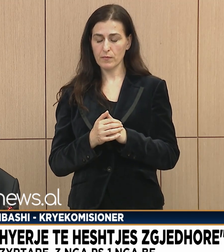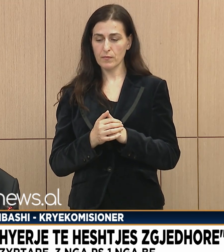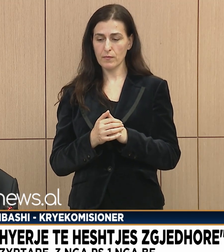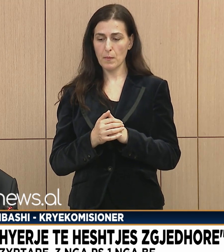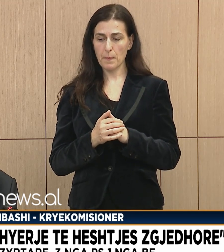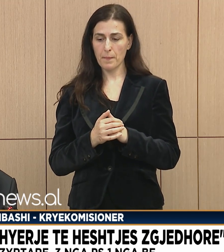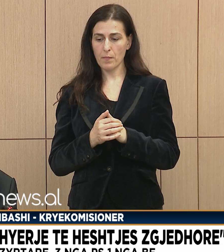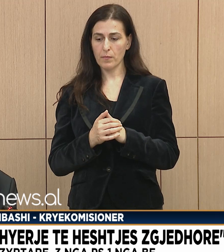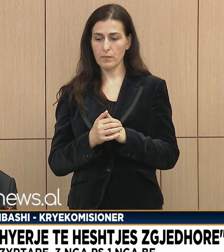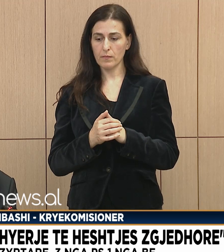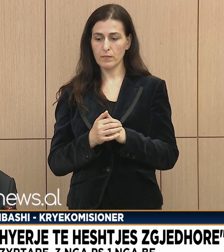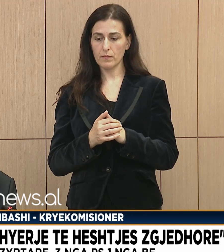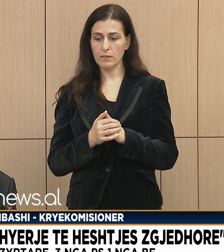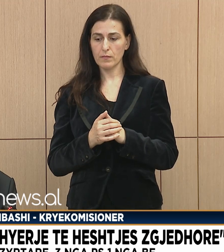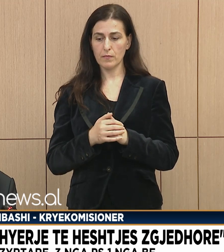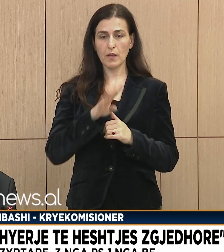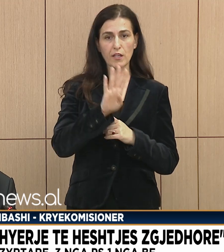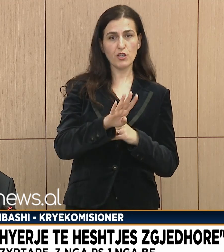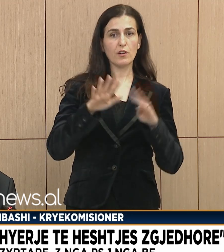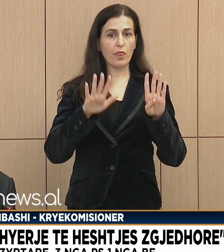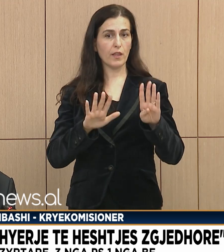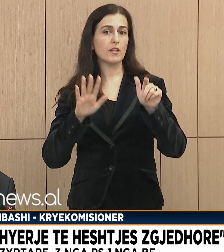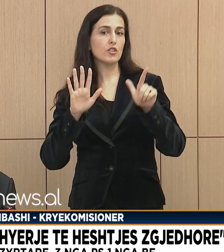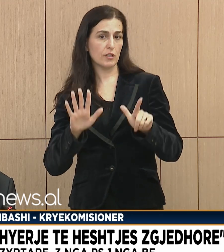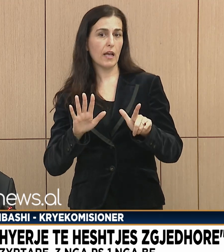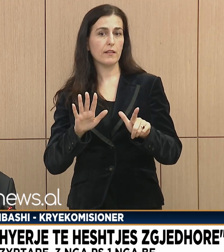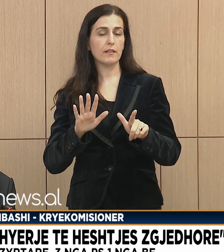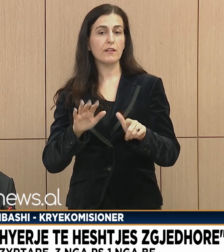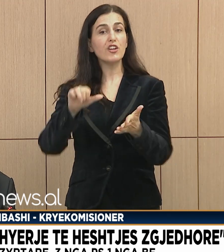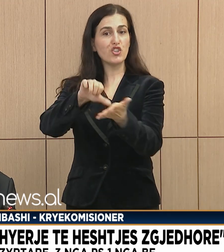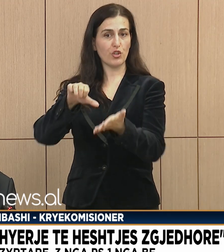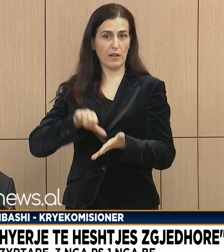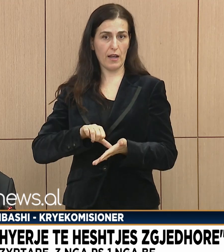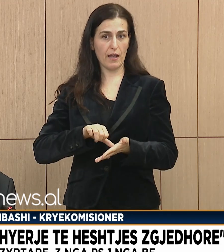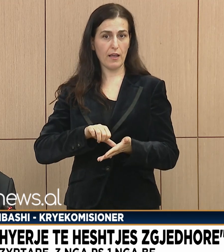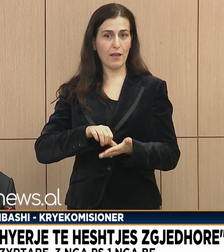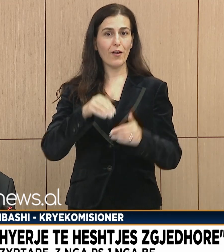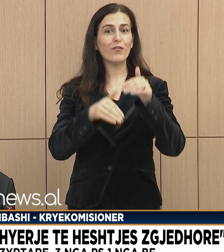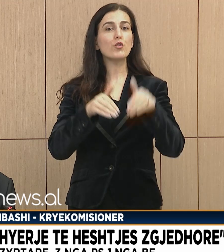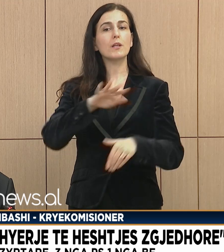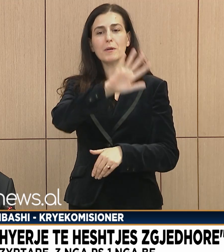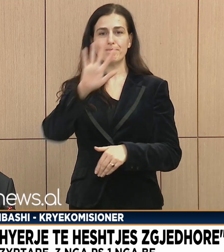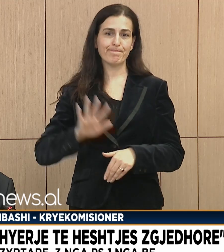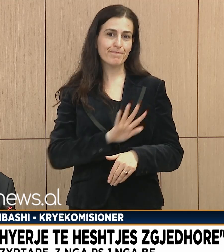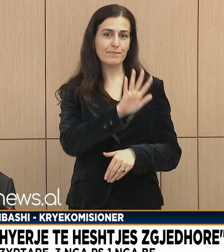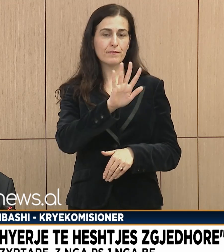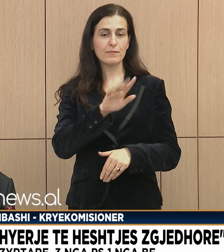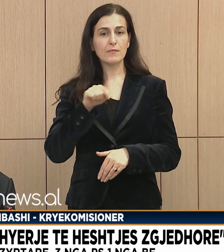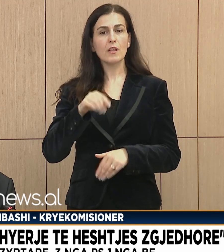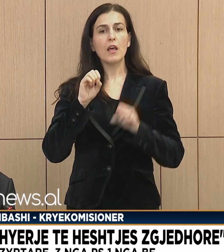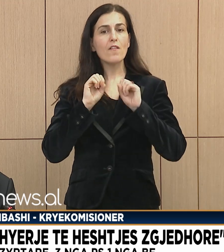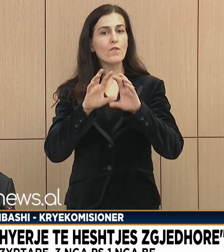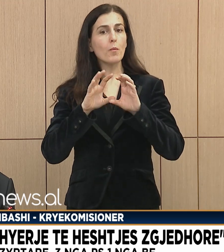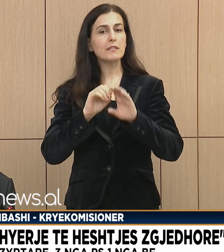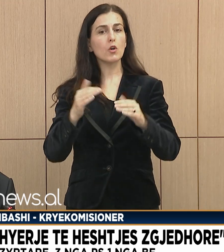4.497 qendra votimi. ky informacion. Është informacion i cili bazohet